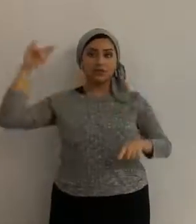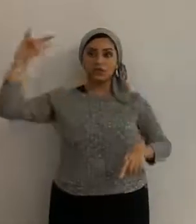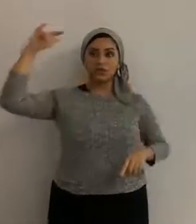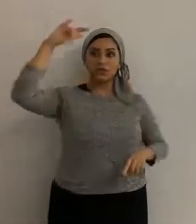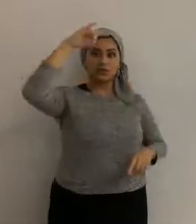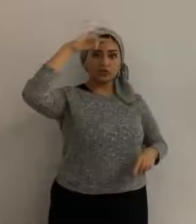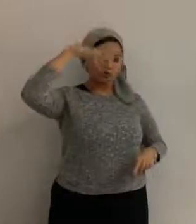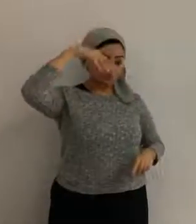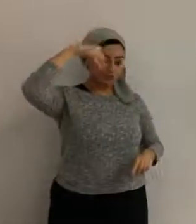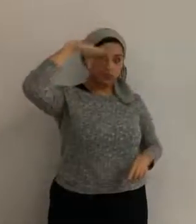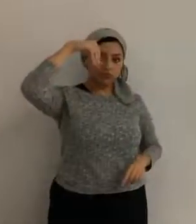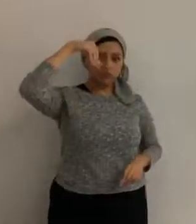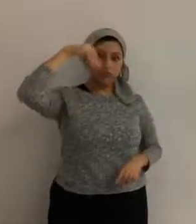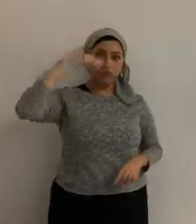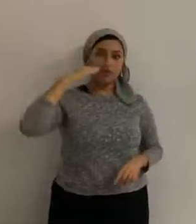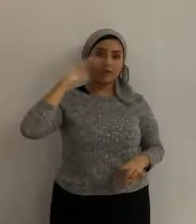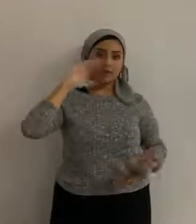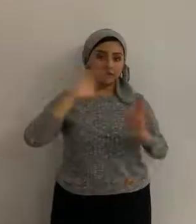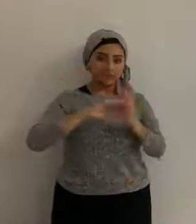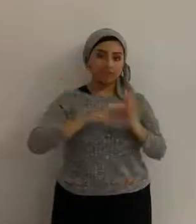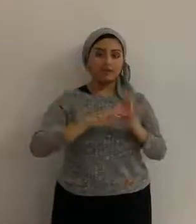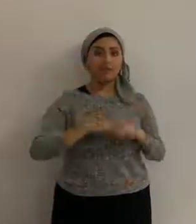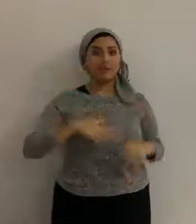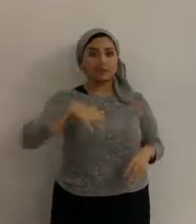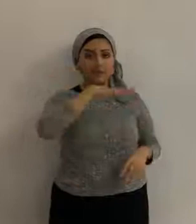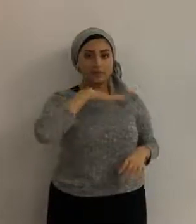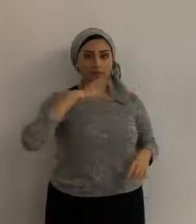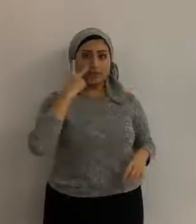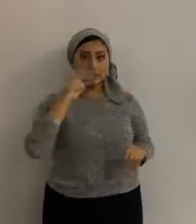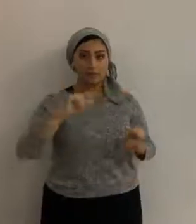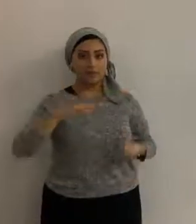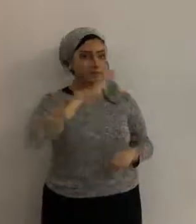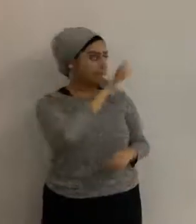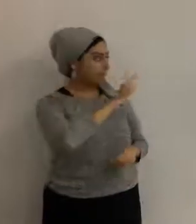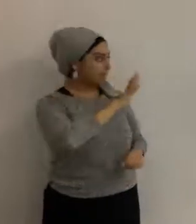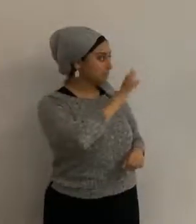de Jerusalén precisamente, y ustedes pueden ver